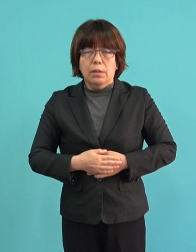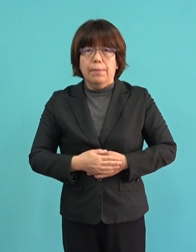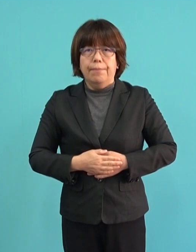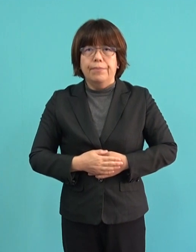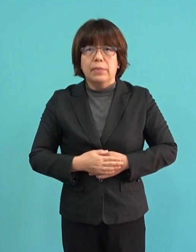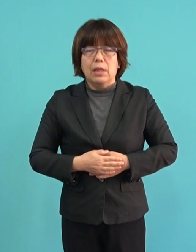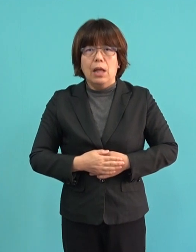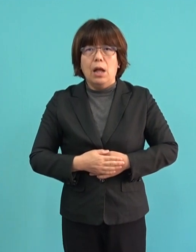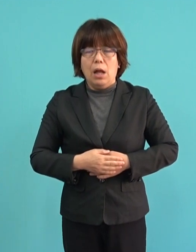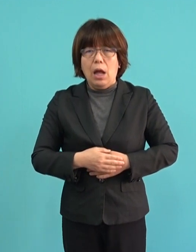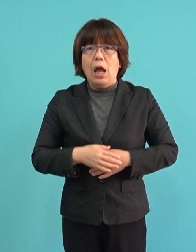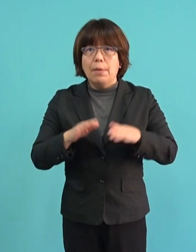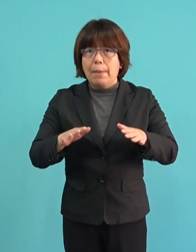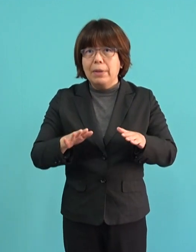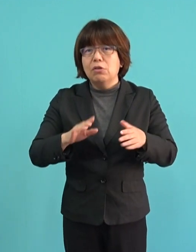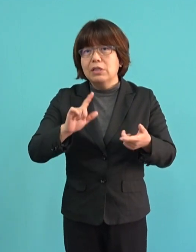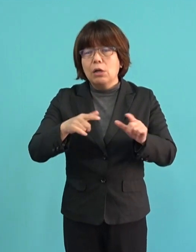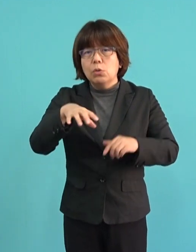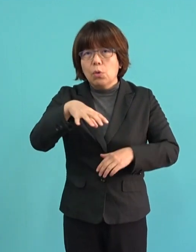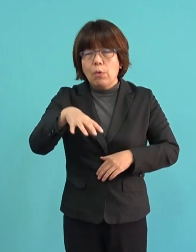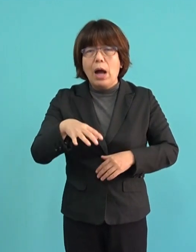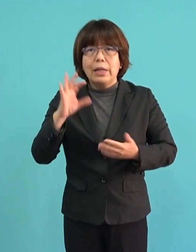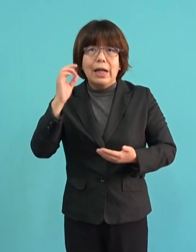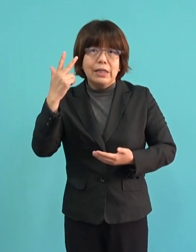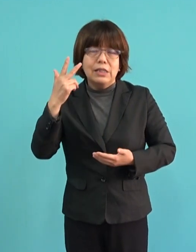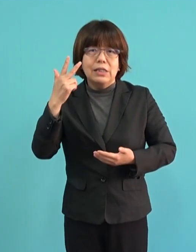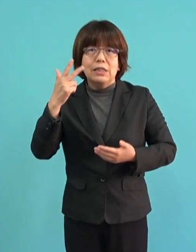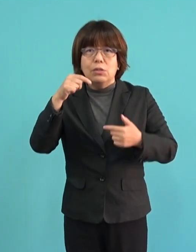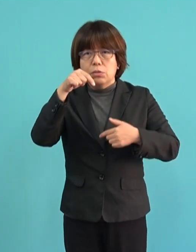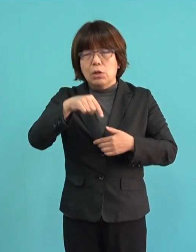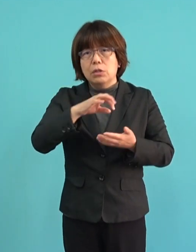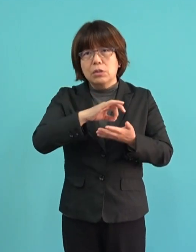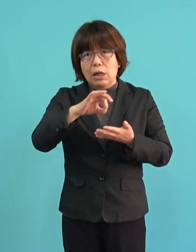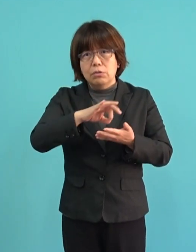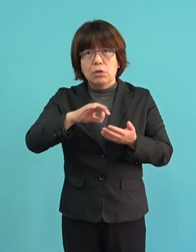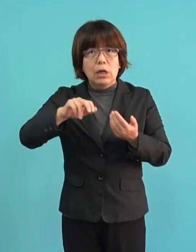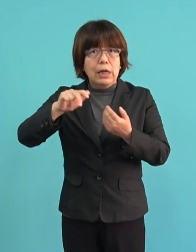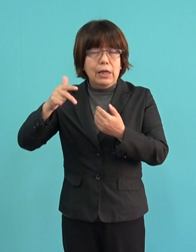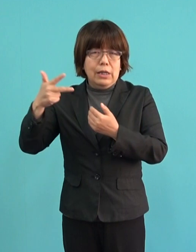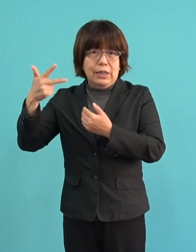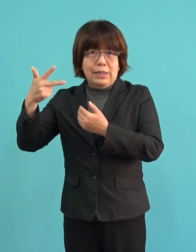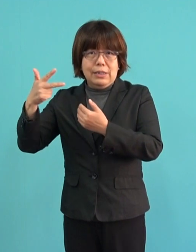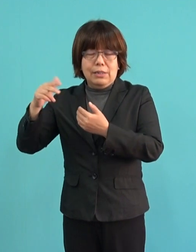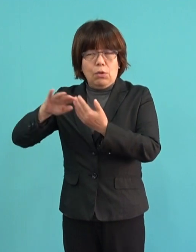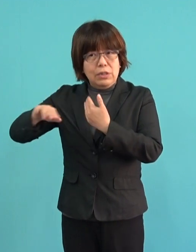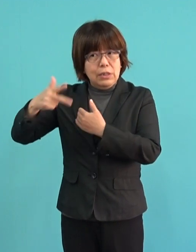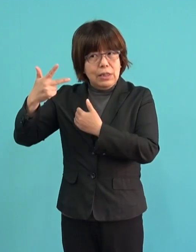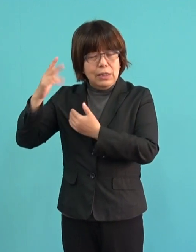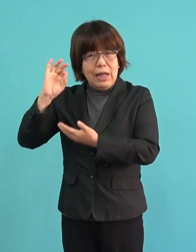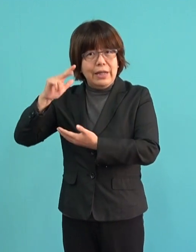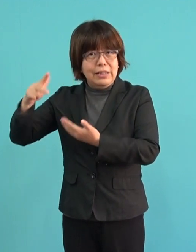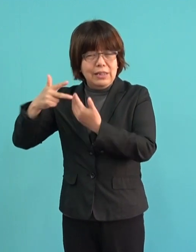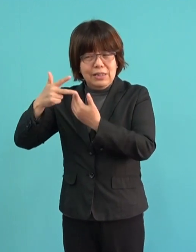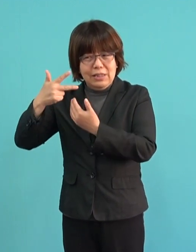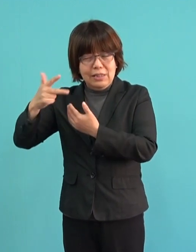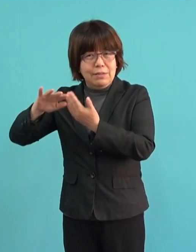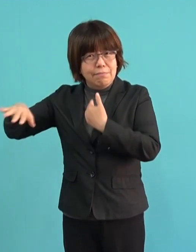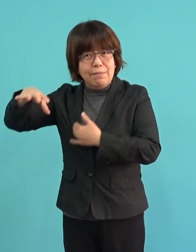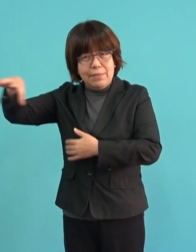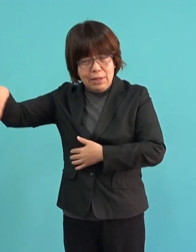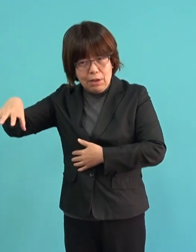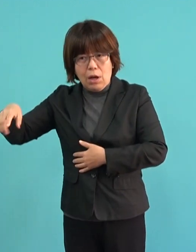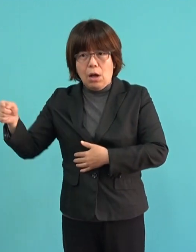大きな違いはですねあの今までですと年間で奈良市の施設を利用される奈良市以外の方がですねまああの100件弱